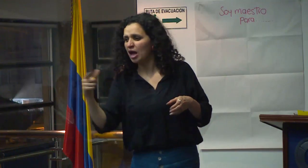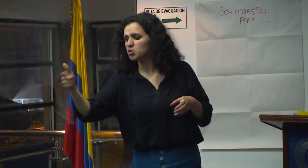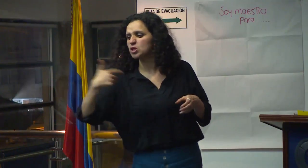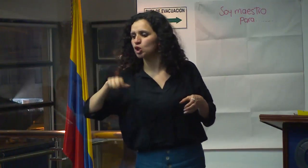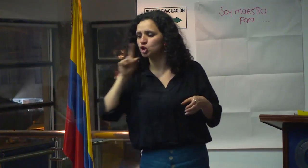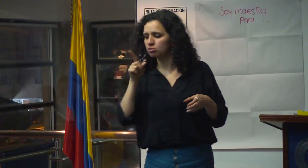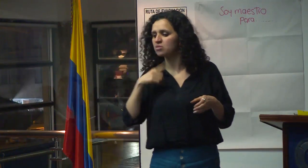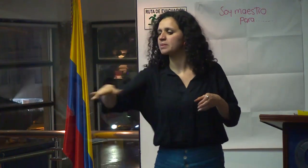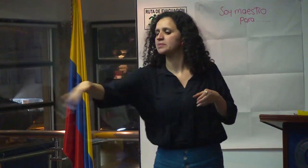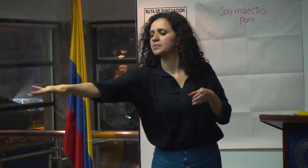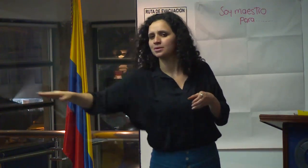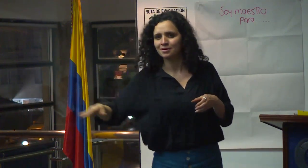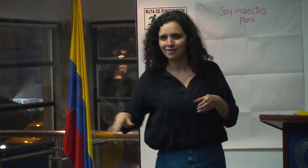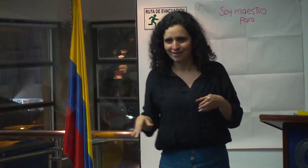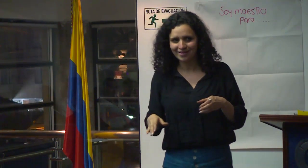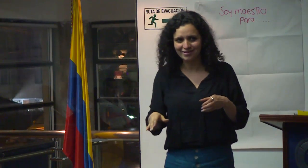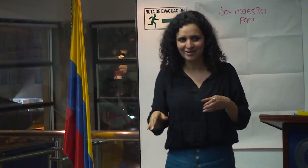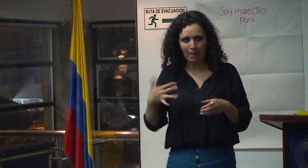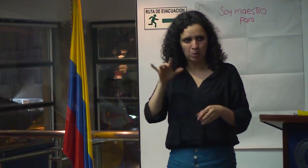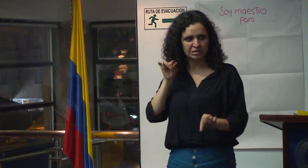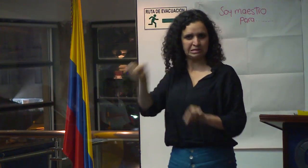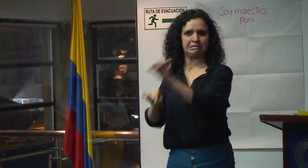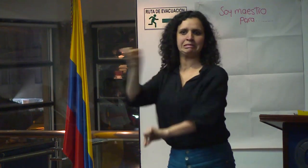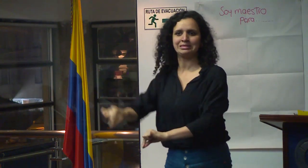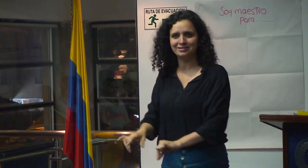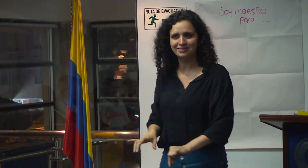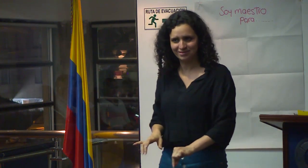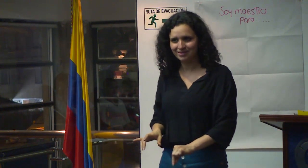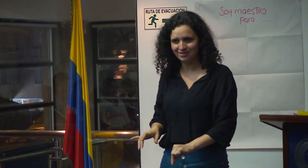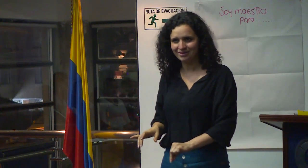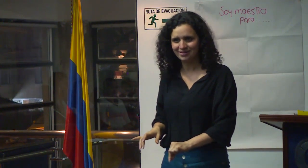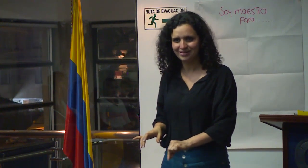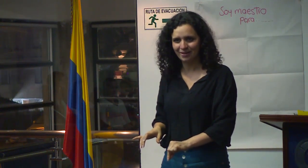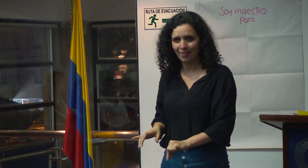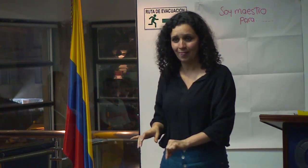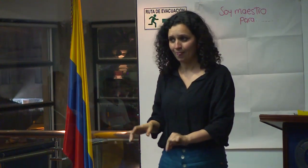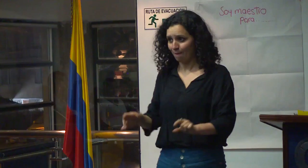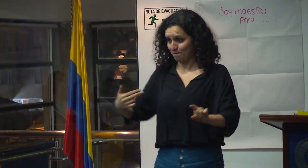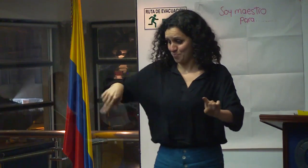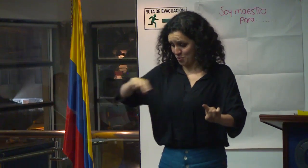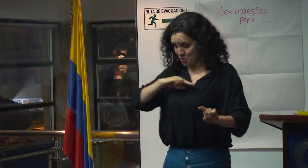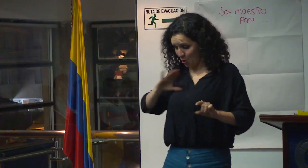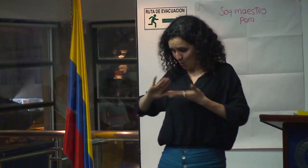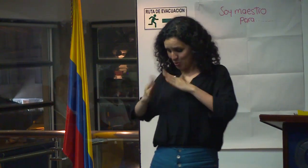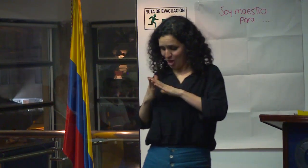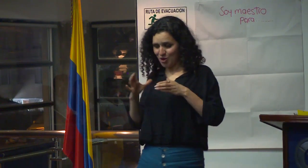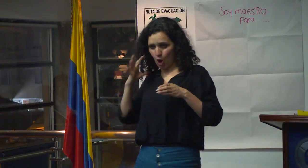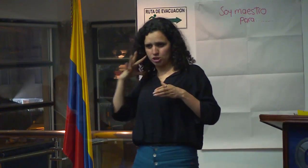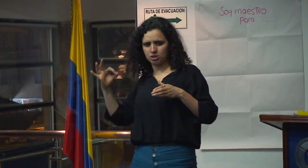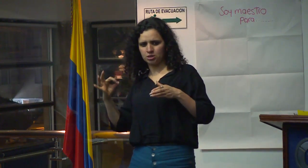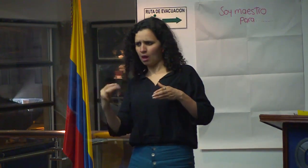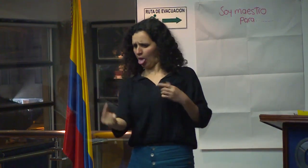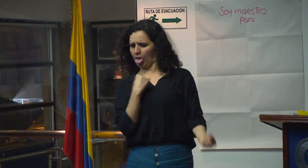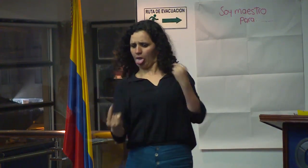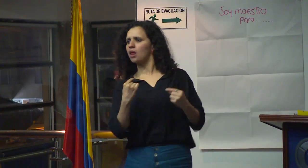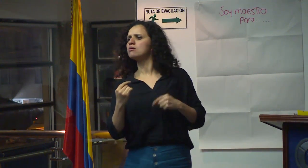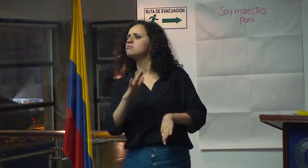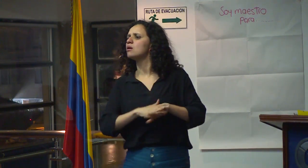ustedes ya no es sordo. Y lo juzgan. Entonces los que somos oyentes nos juzgan, porque somos